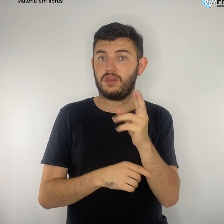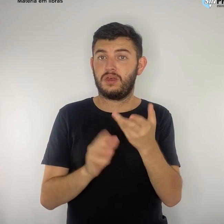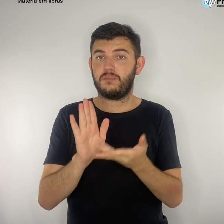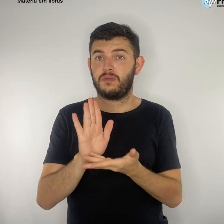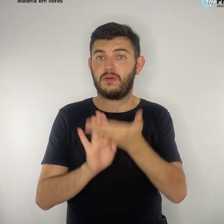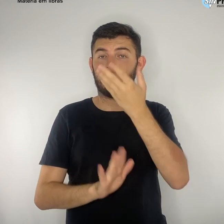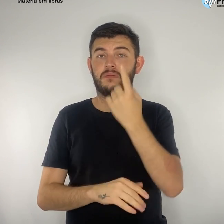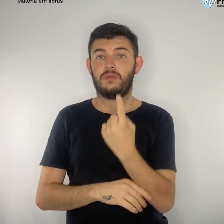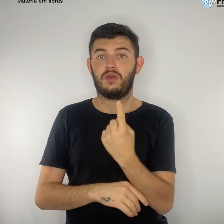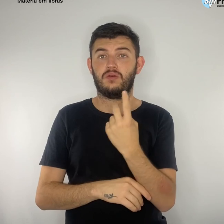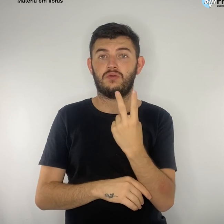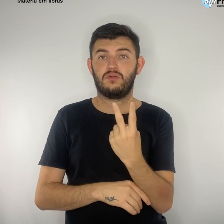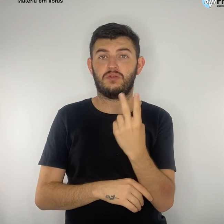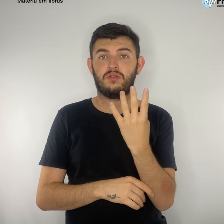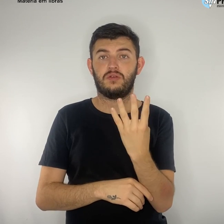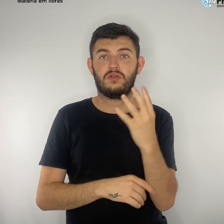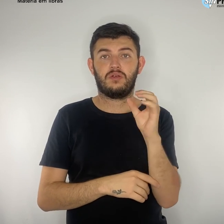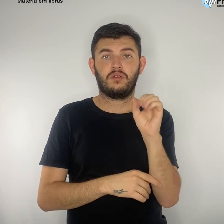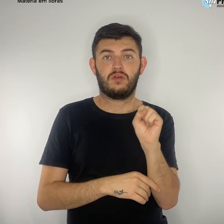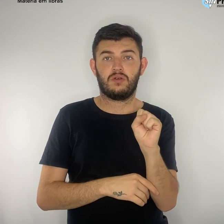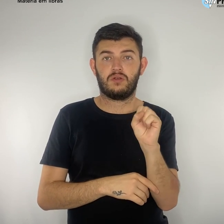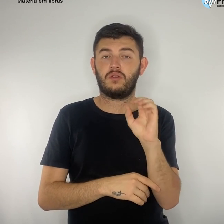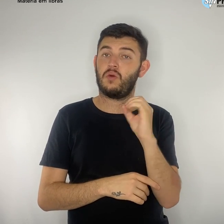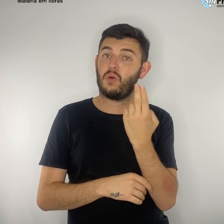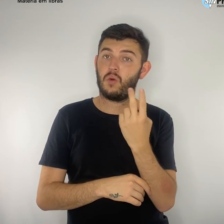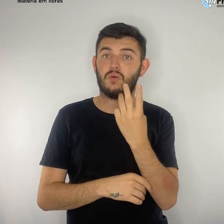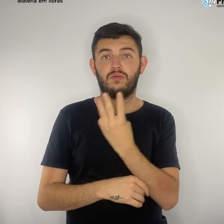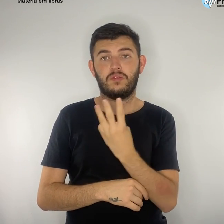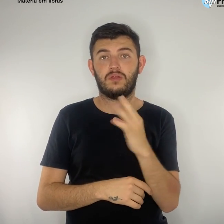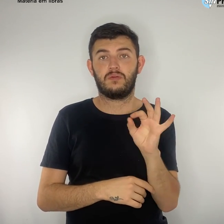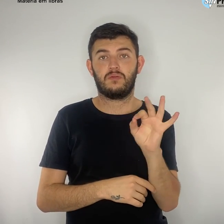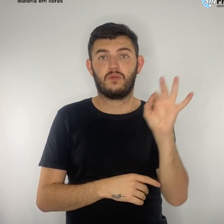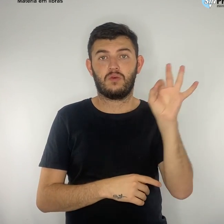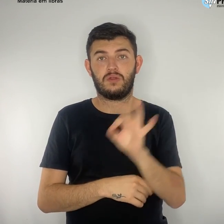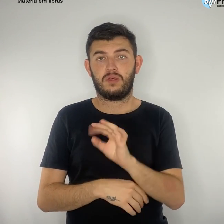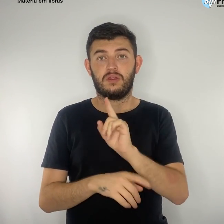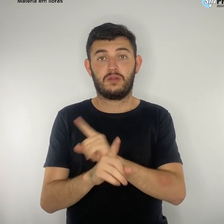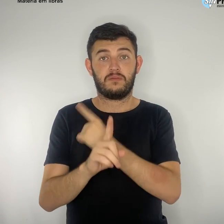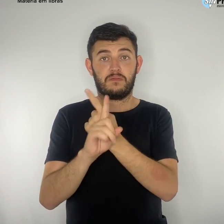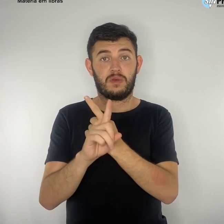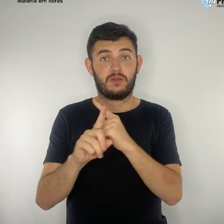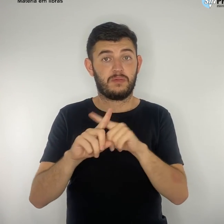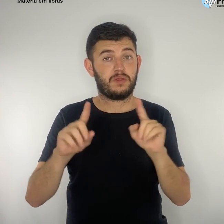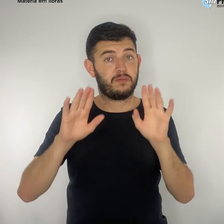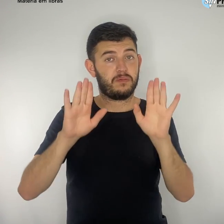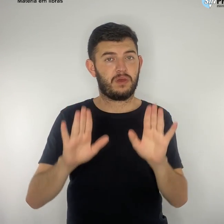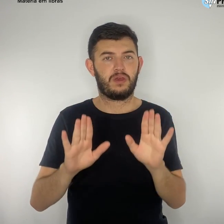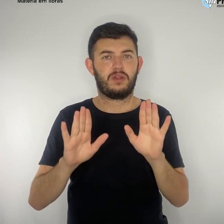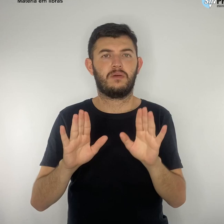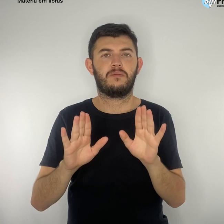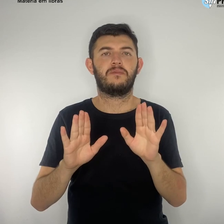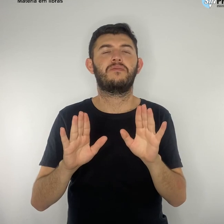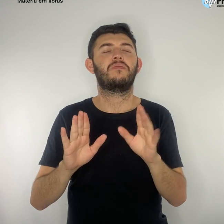1.248, ou 3% a mais. Caso os planos de Bolsonaro e Guedes